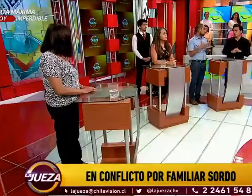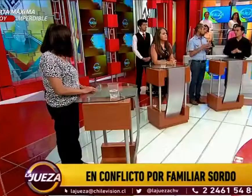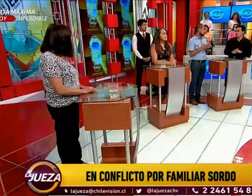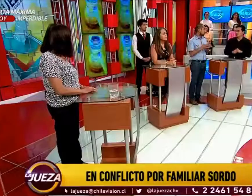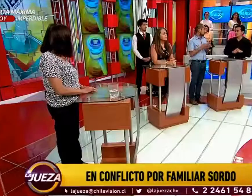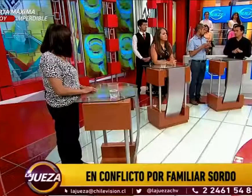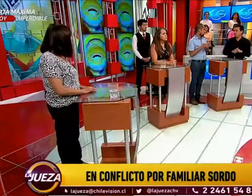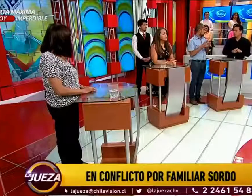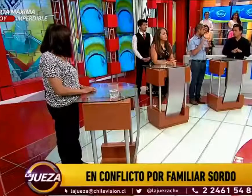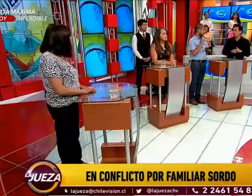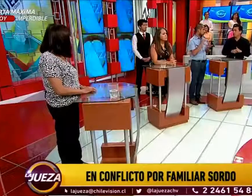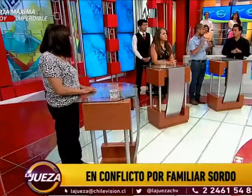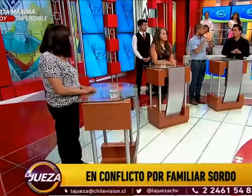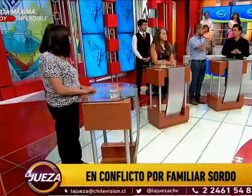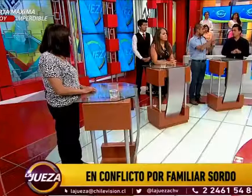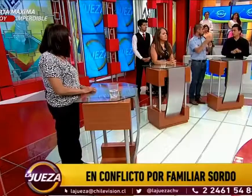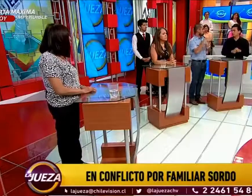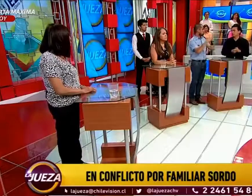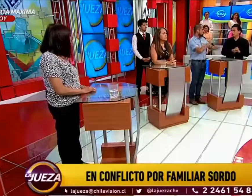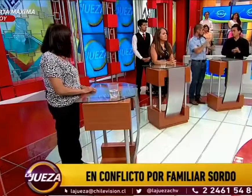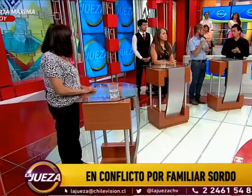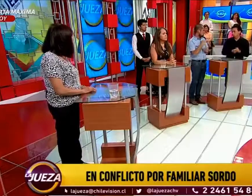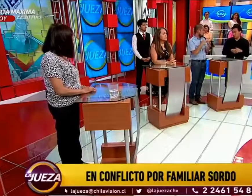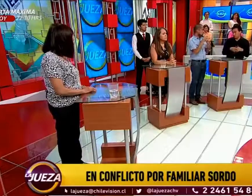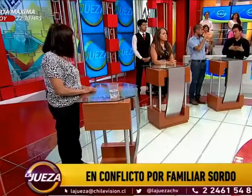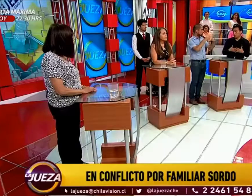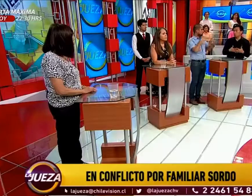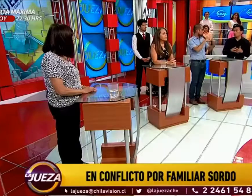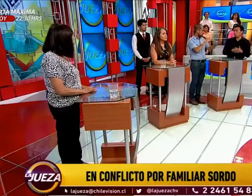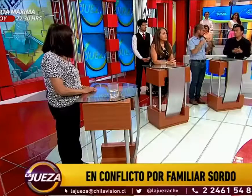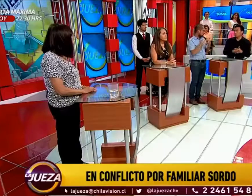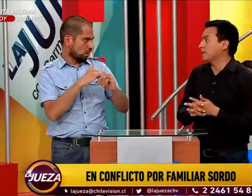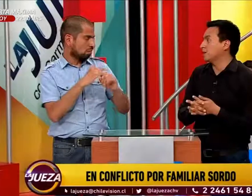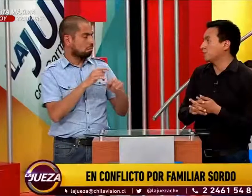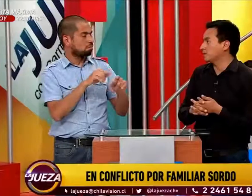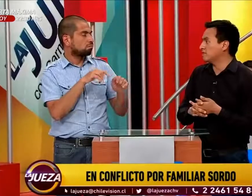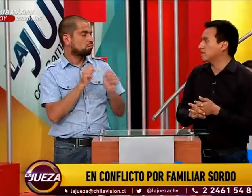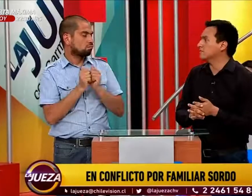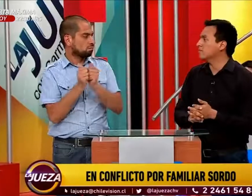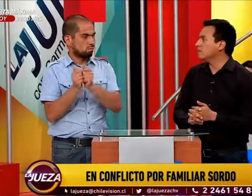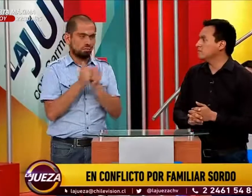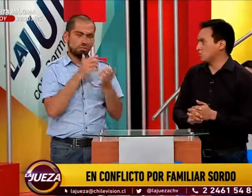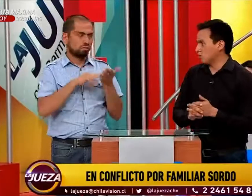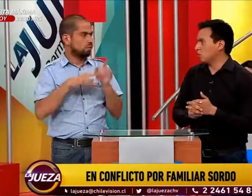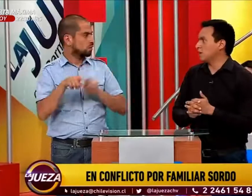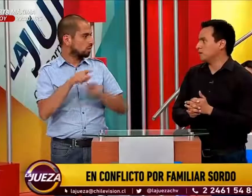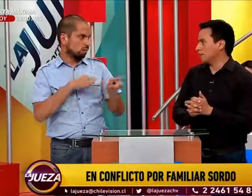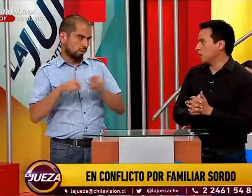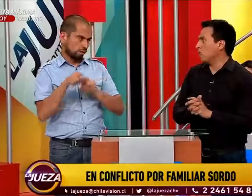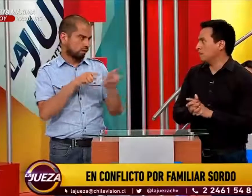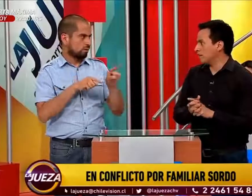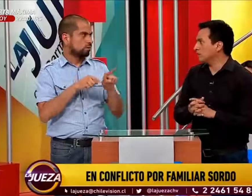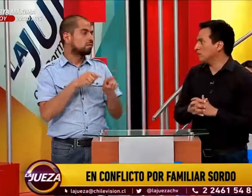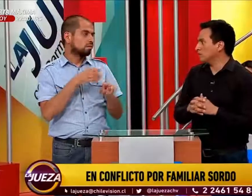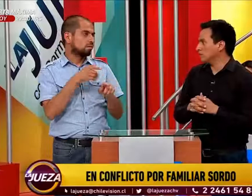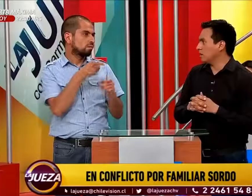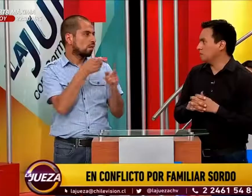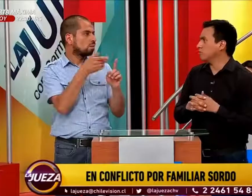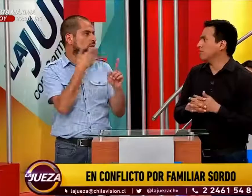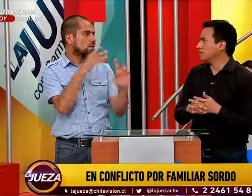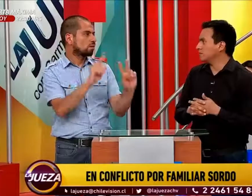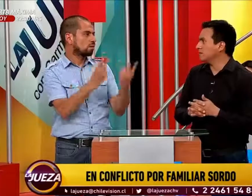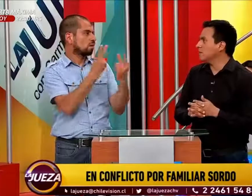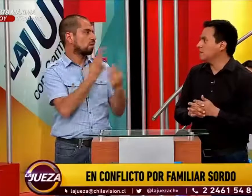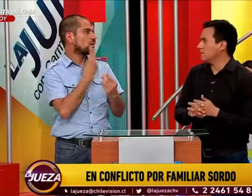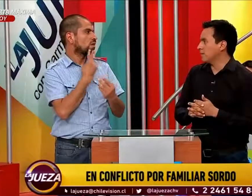medidor también con las personas sordas, porque tengo la misma cultura, la misma lengua de señas. Entonces le voy a tener que acompañar y hacer los trámites para que